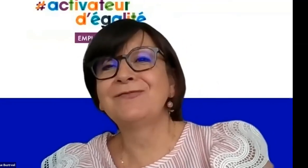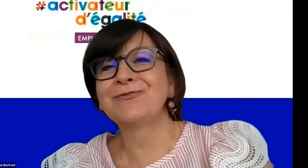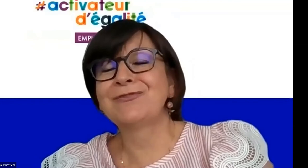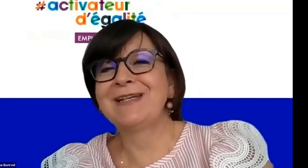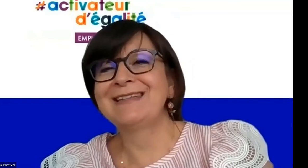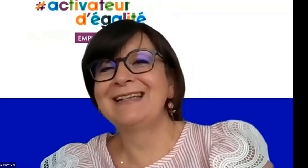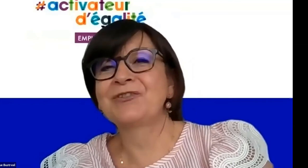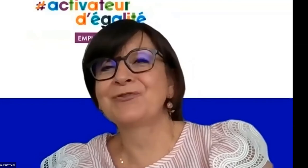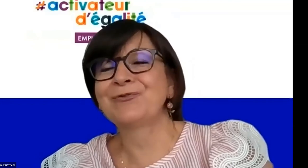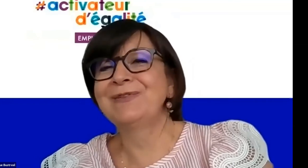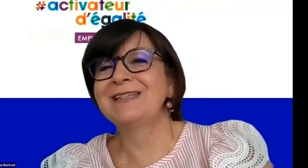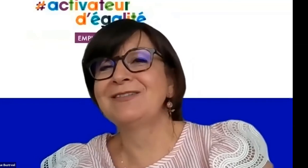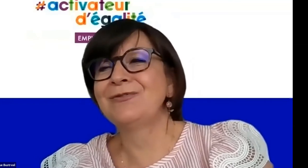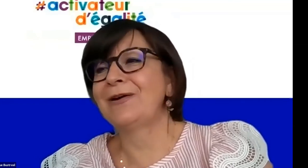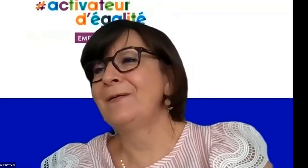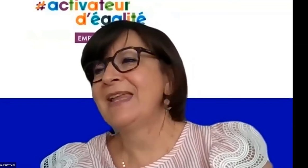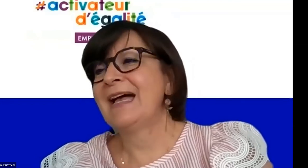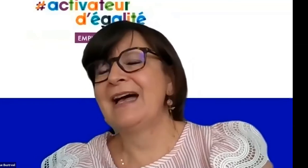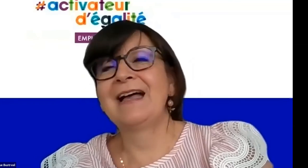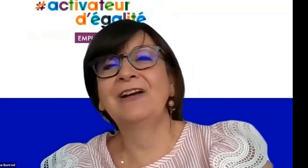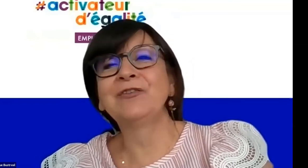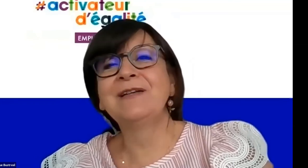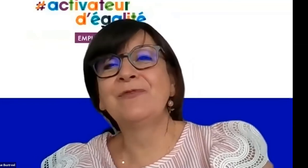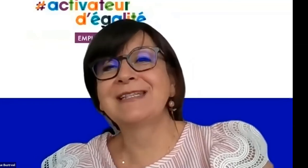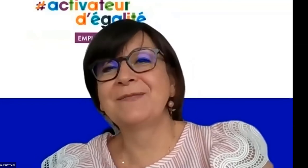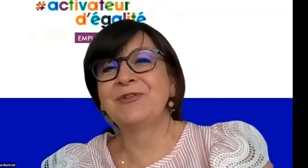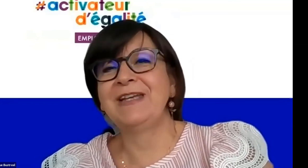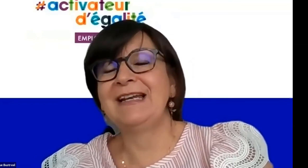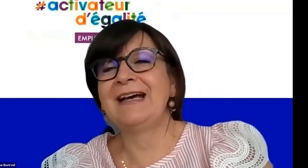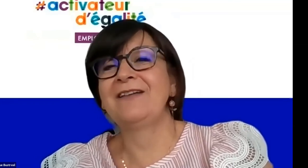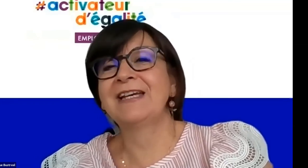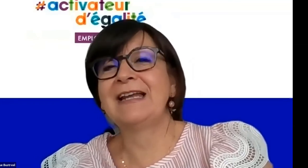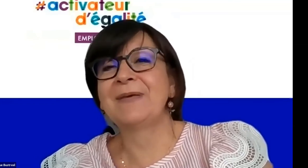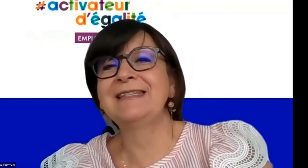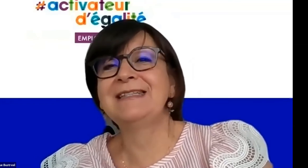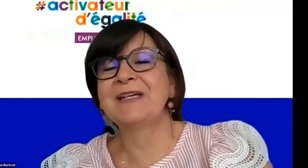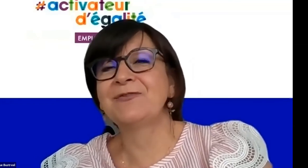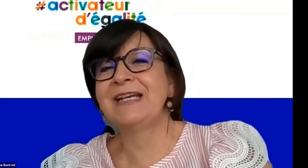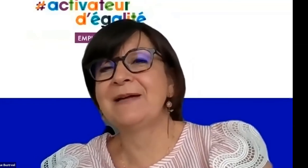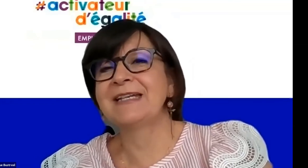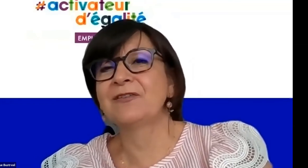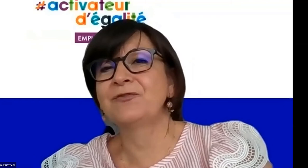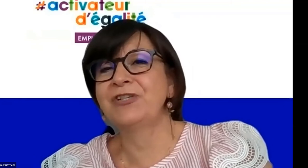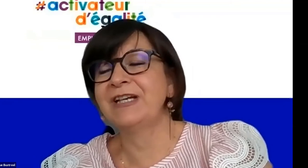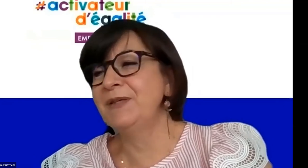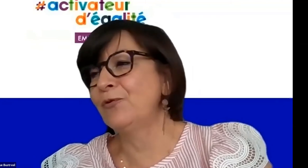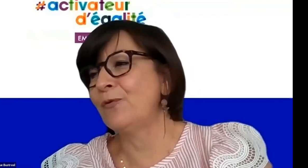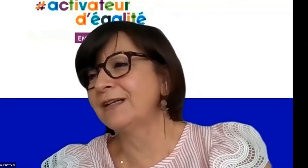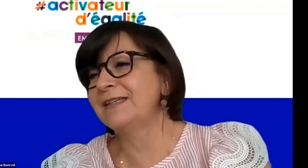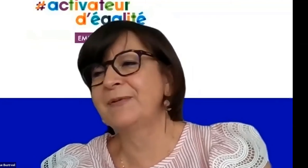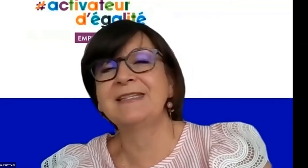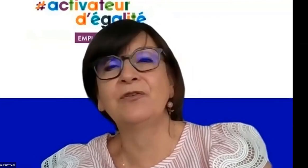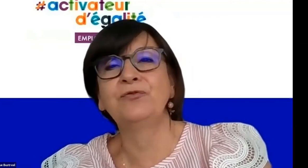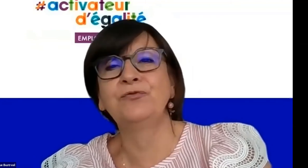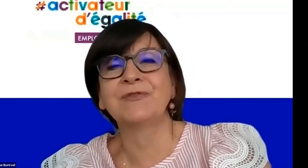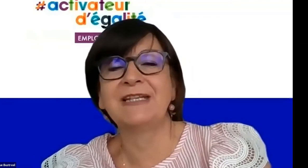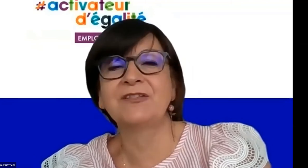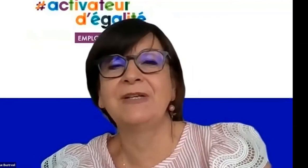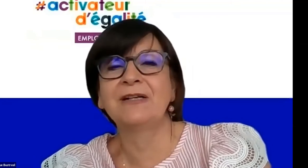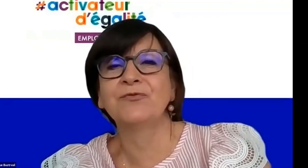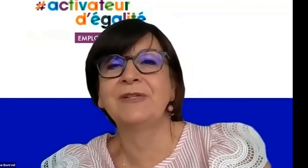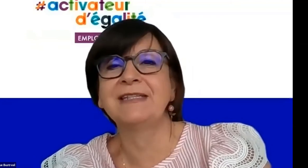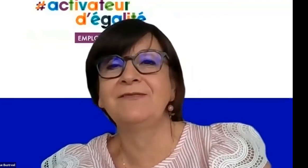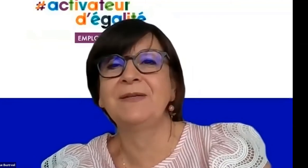puis nous avons ce matin la chance de compter sur un grand témoin exceptionnel avec la participation et la présence de Jérémy Beauroy, qui est président du